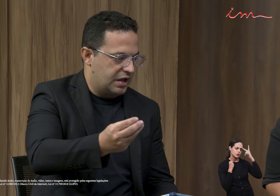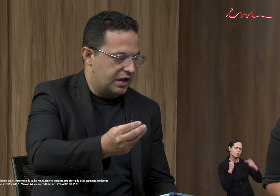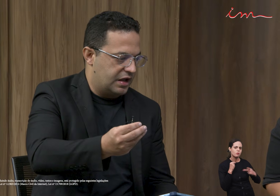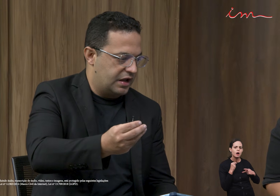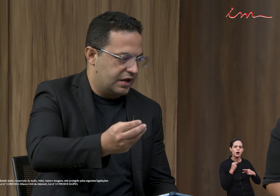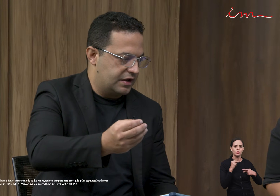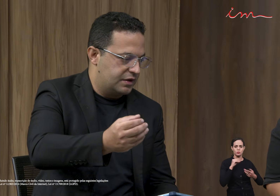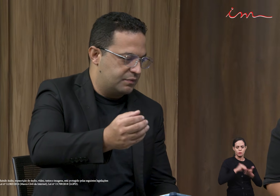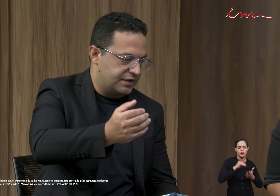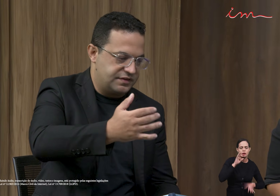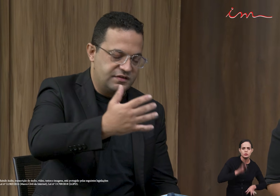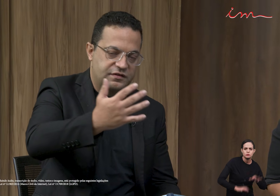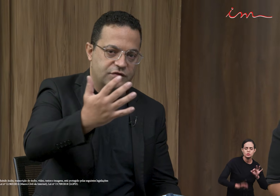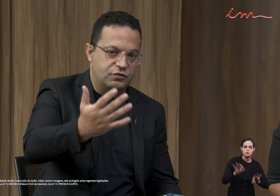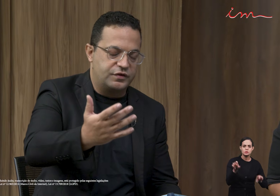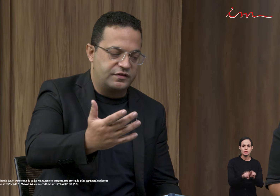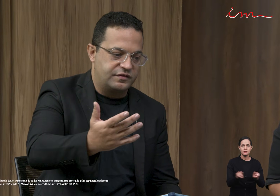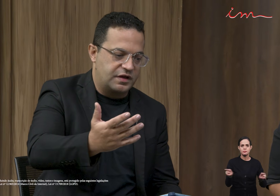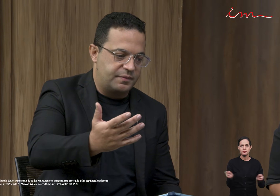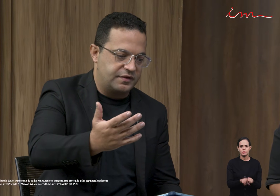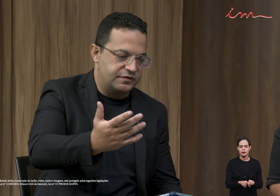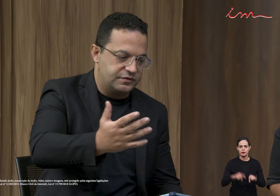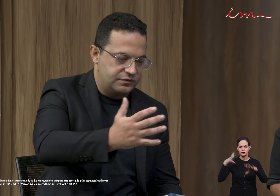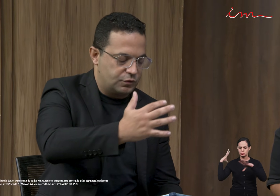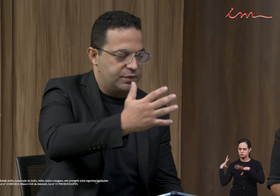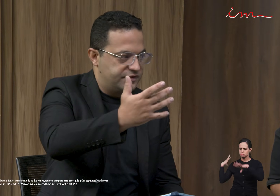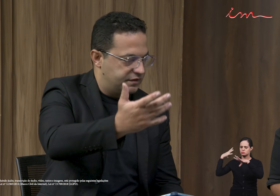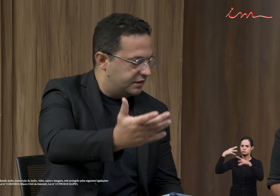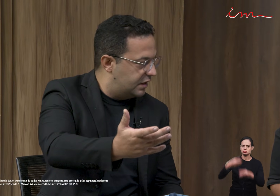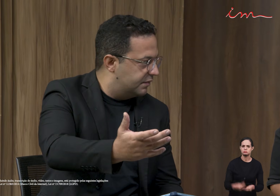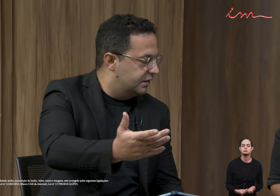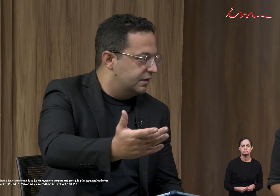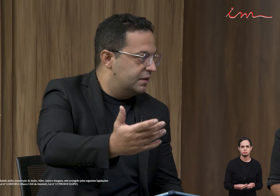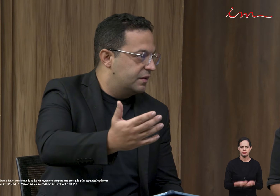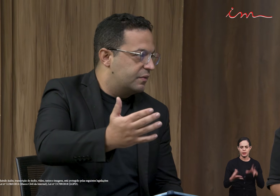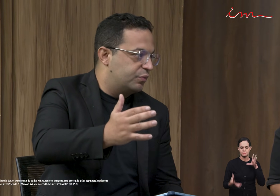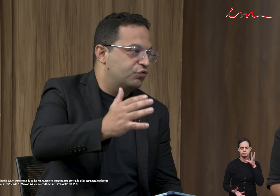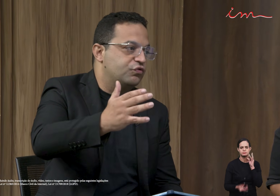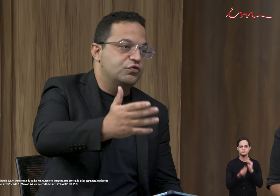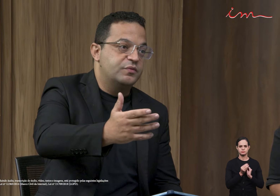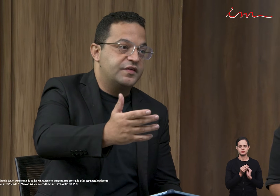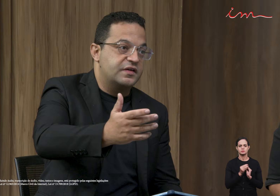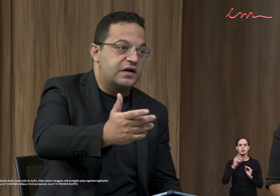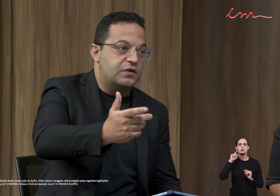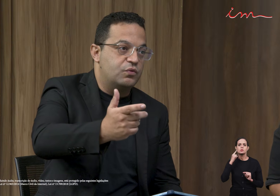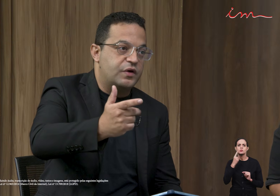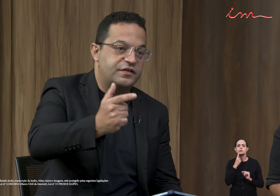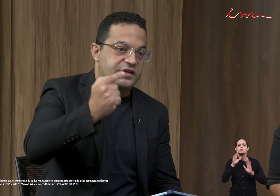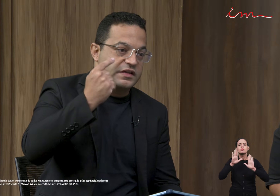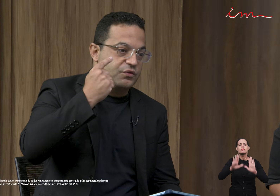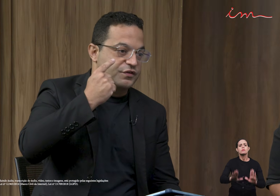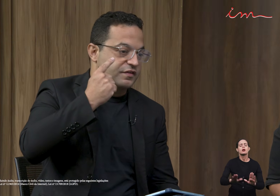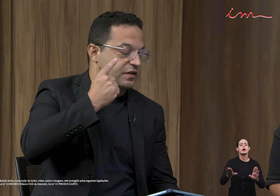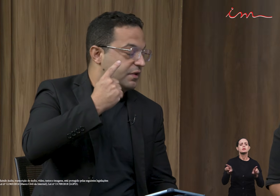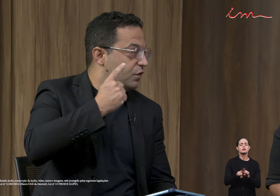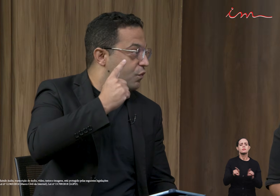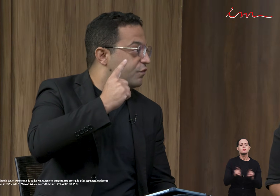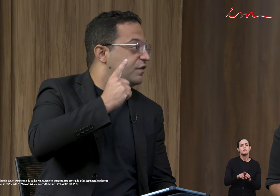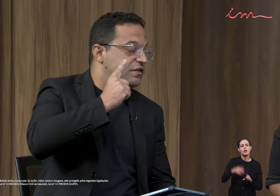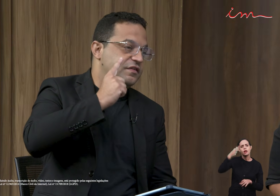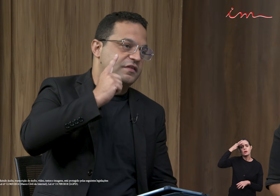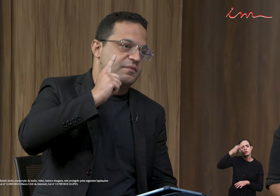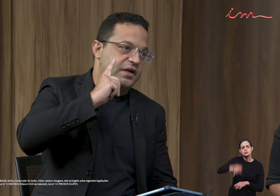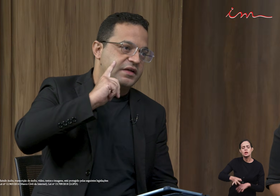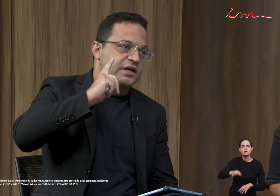aqui uma síntese de tudo que se está sobre esse tema para o surdo, mas a gente tem que ter consciência também